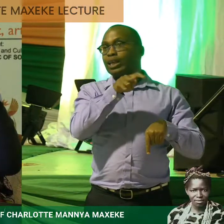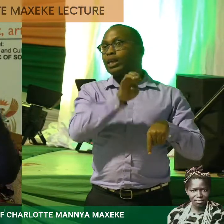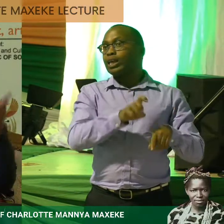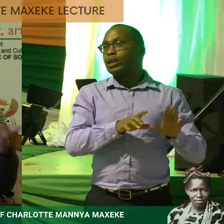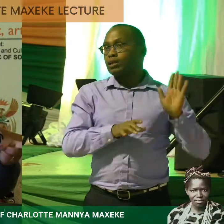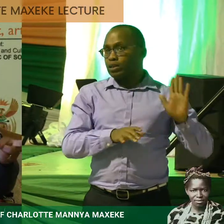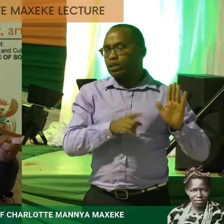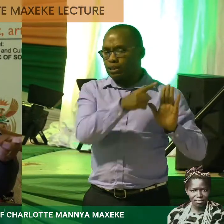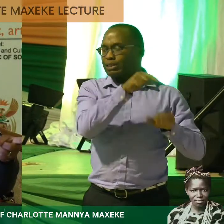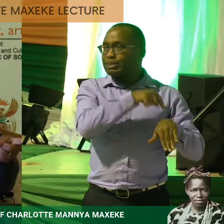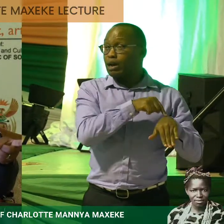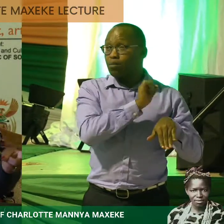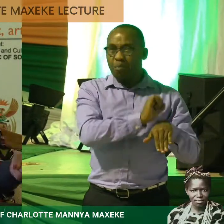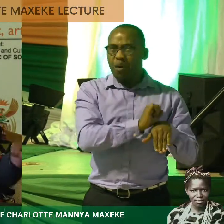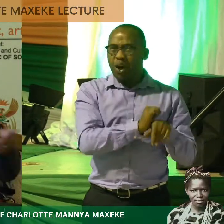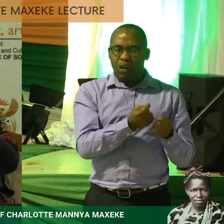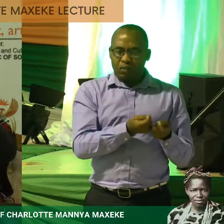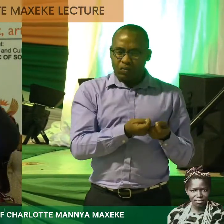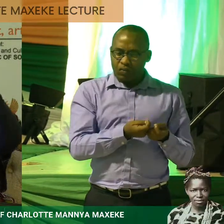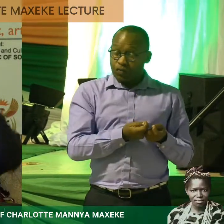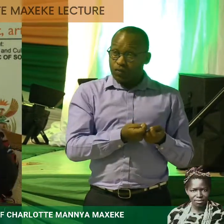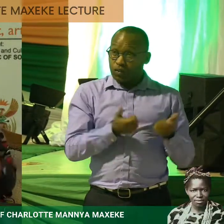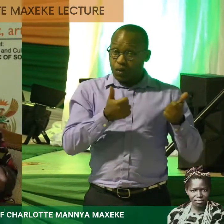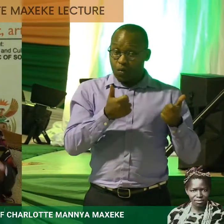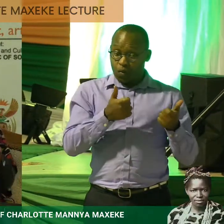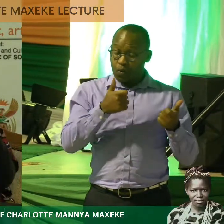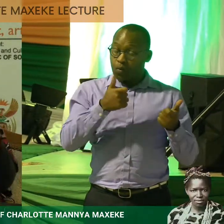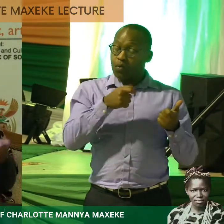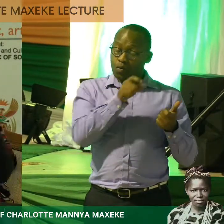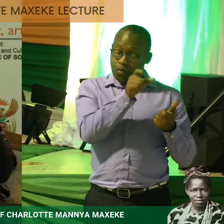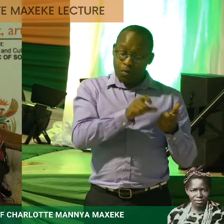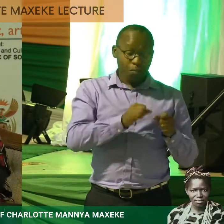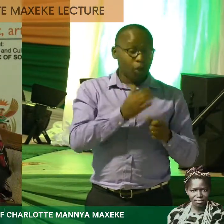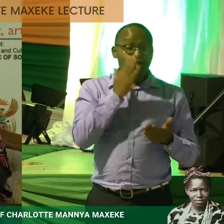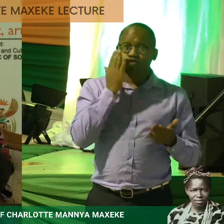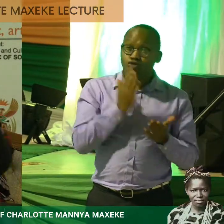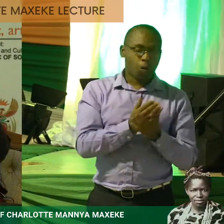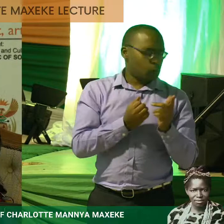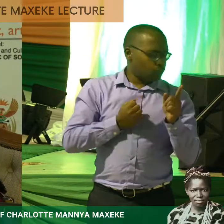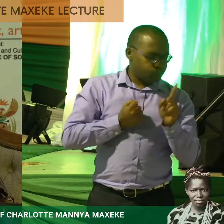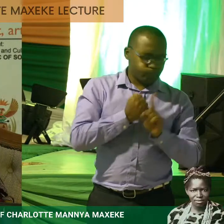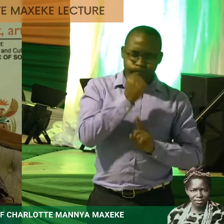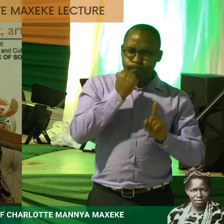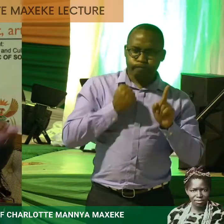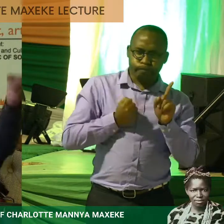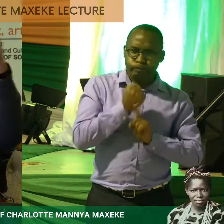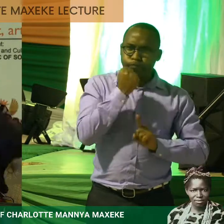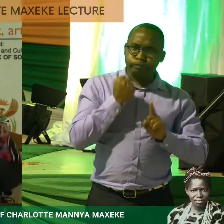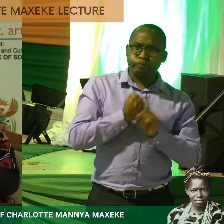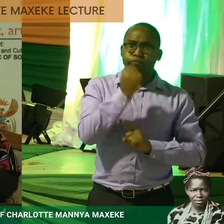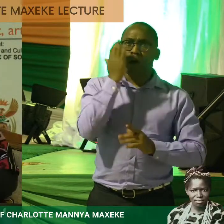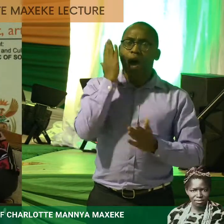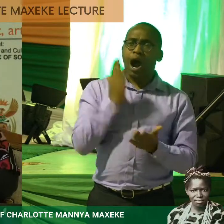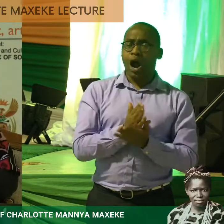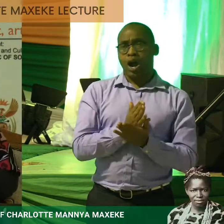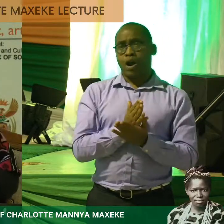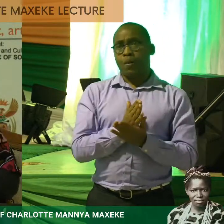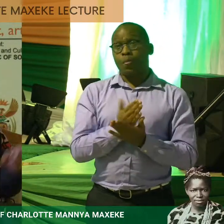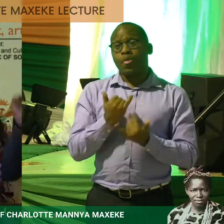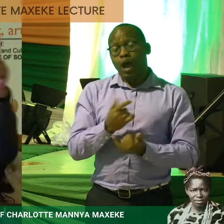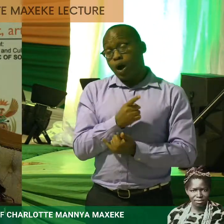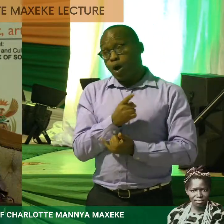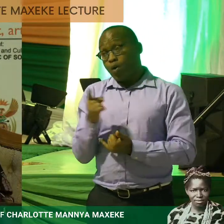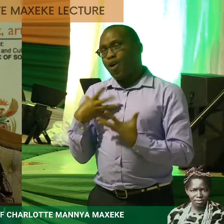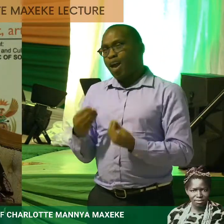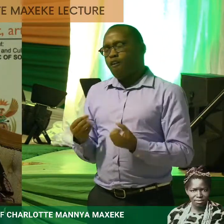umama uCharlotte Maxeke zingekho zinjalo za opportunities. Waqinisekisa ukuba uyaphumelela. Nina ke ngoku ninazo